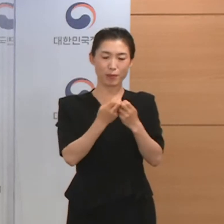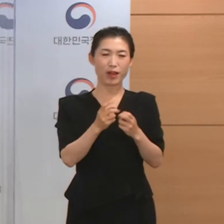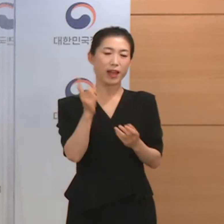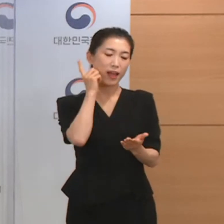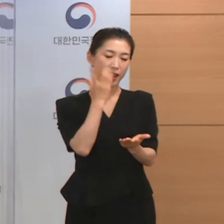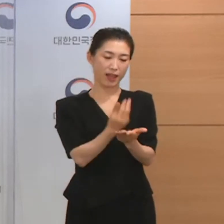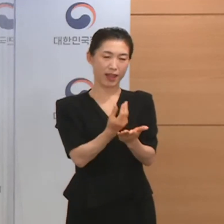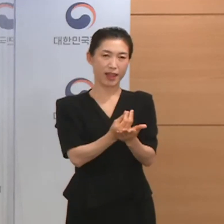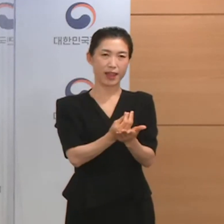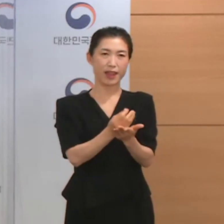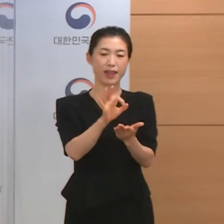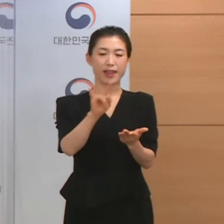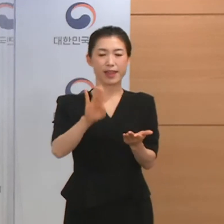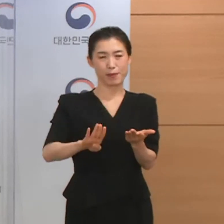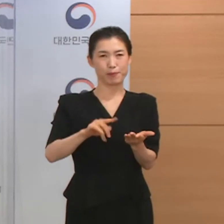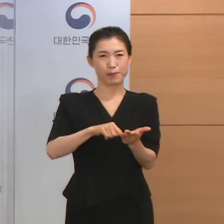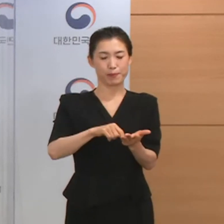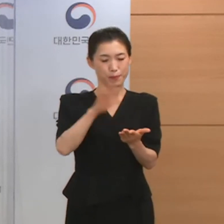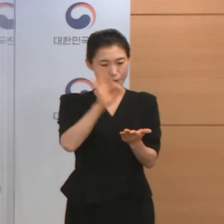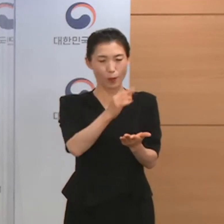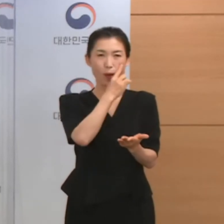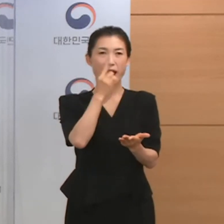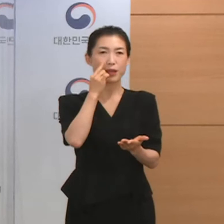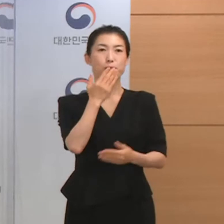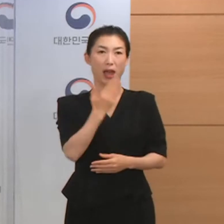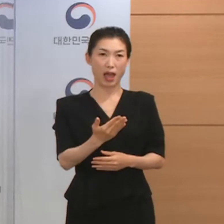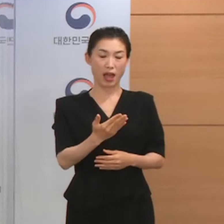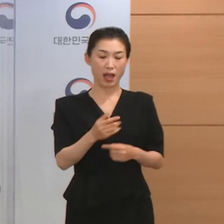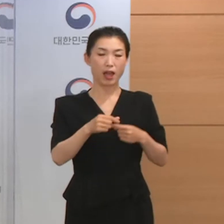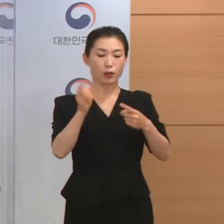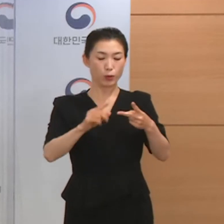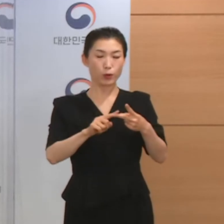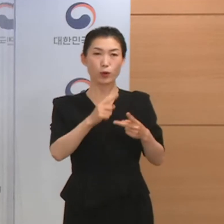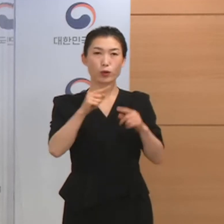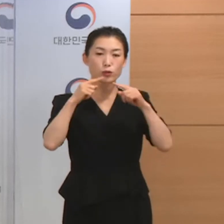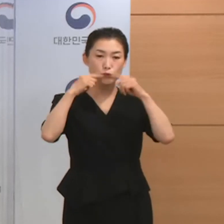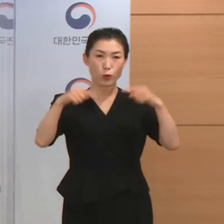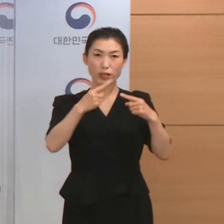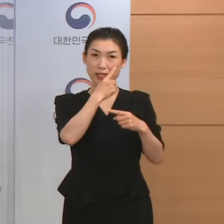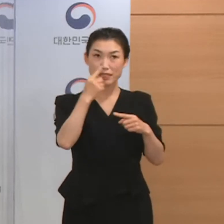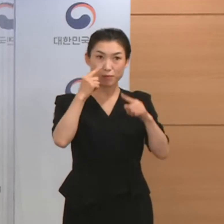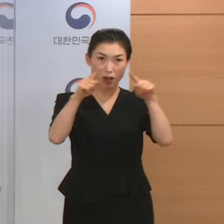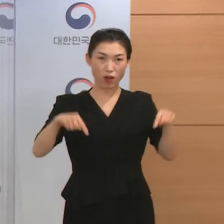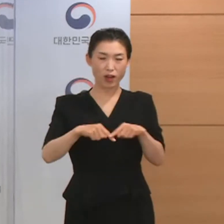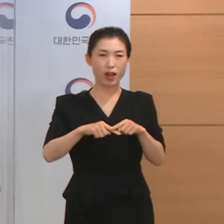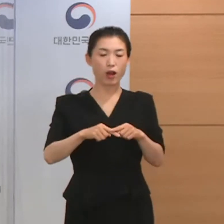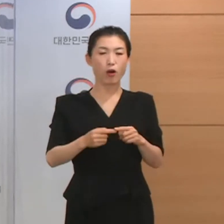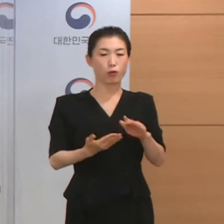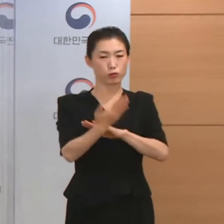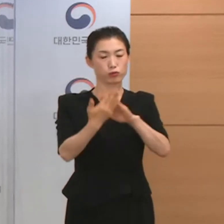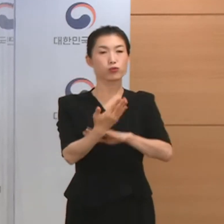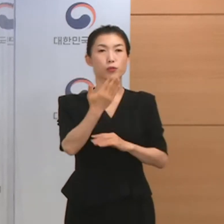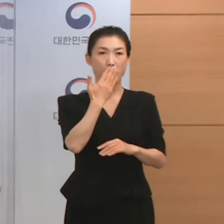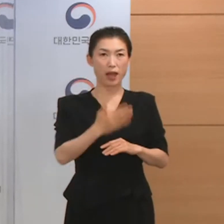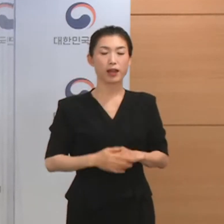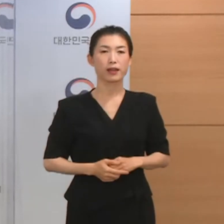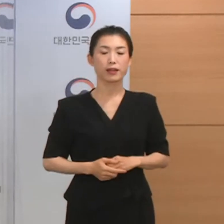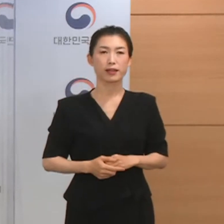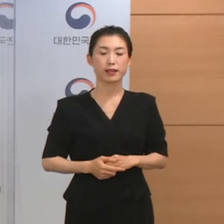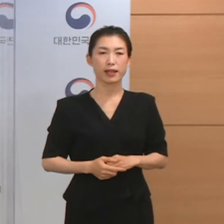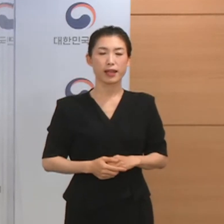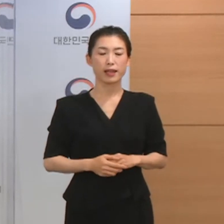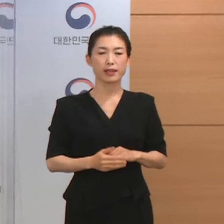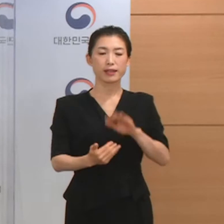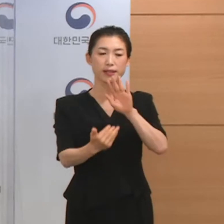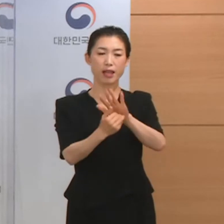통해서 확인 가능하도록 되어 있고 또한 종이 증명서 확인서도 발급 가능합니다. 예방접종 증명